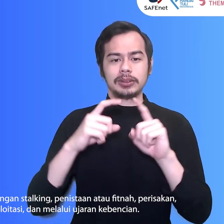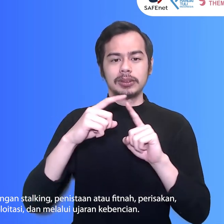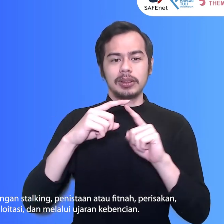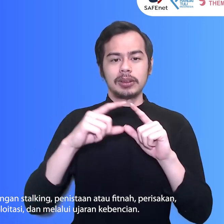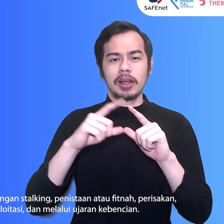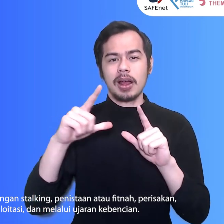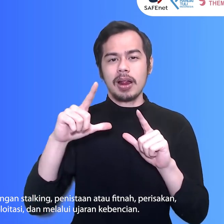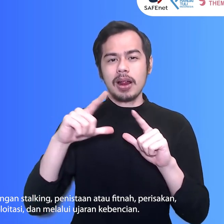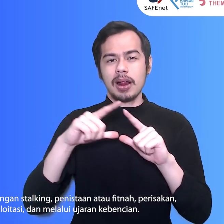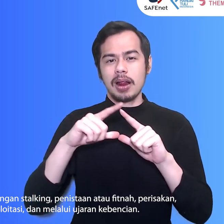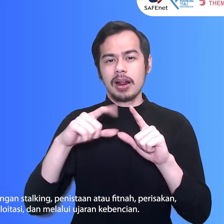hai periksakan